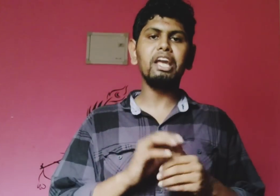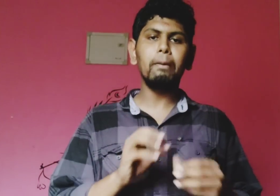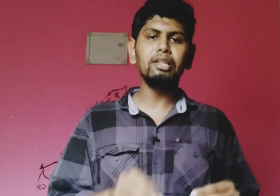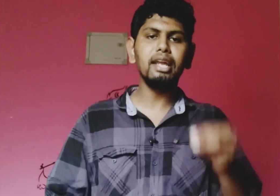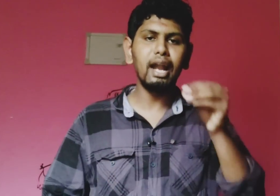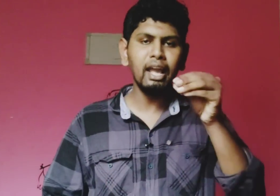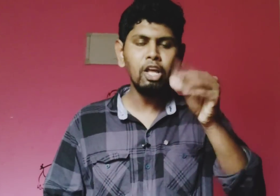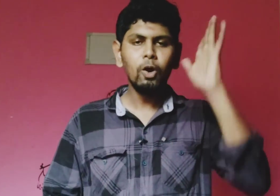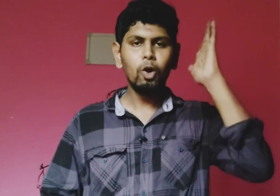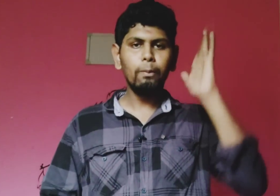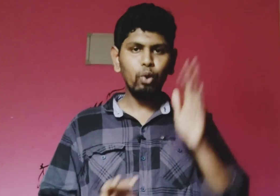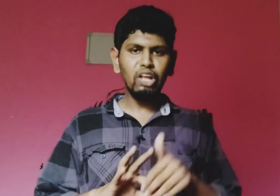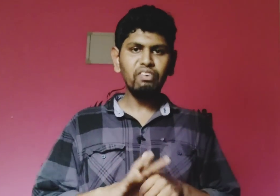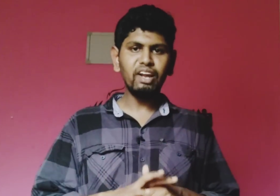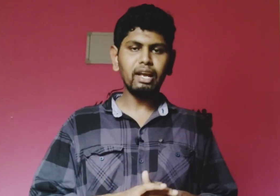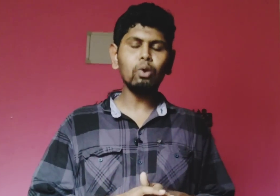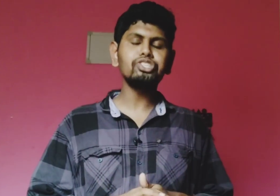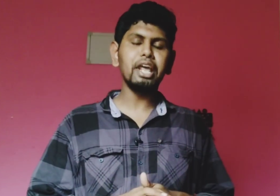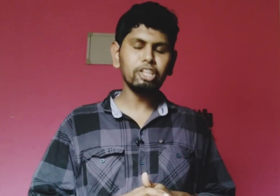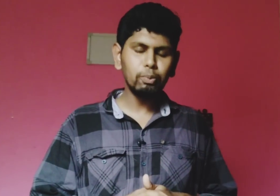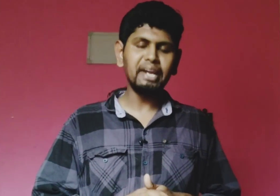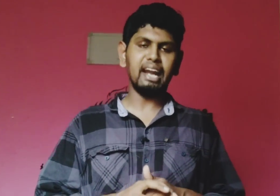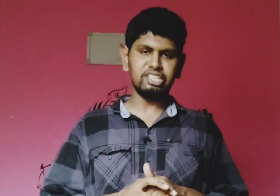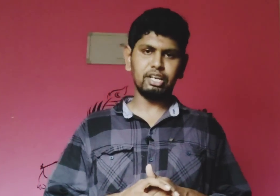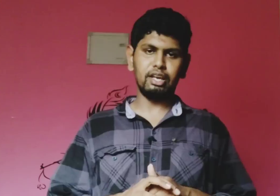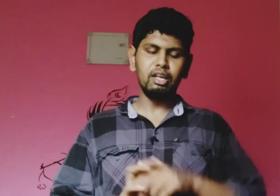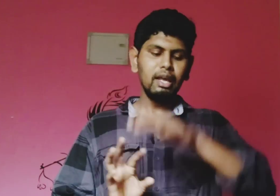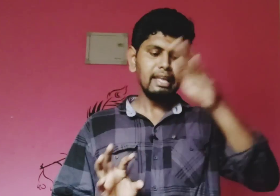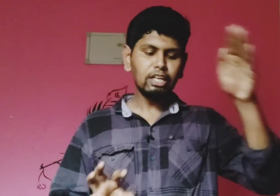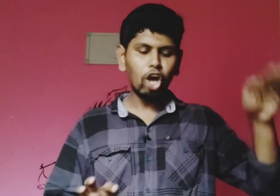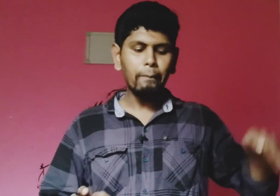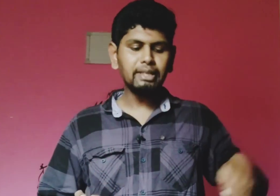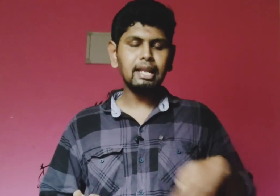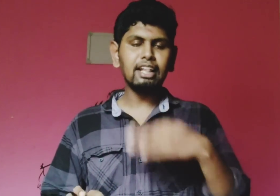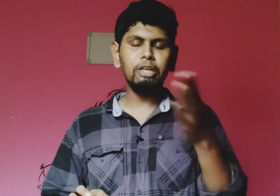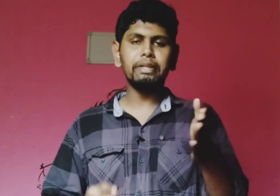அப்படிங்கிற மாதிரியான ஒரு புள்ளி விவரங்கள் கொஞ்ச நேரத்துக்கு முன்னாடி கிடைச்சிருக்கு. இந்த டாபிக்ஸ் எல்லாத்தையும் பத்தி